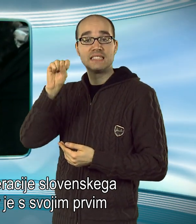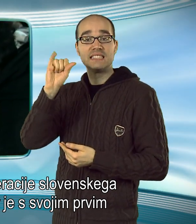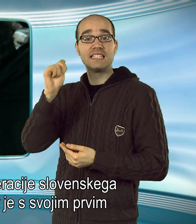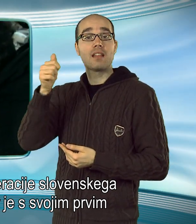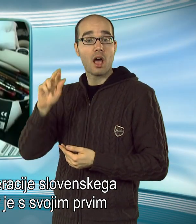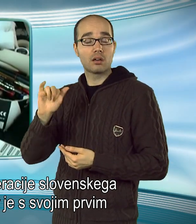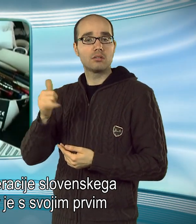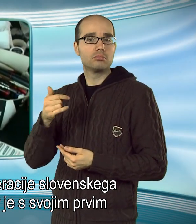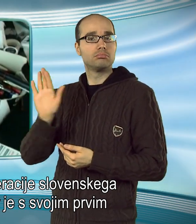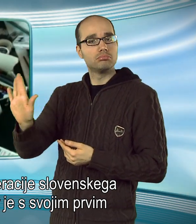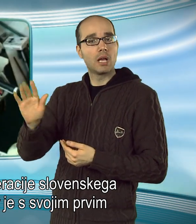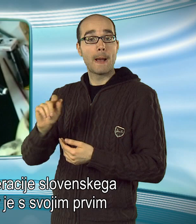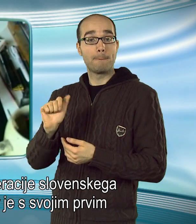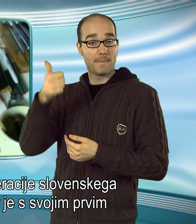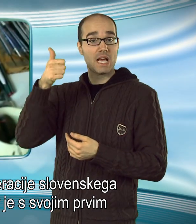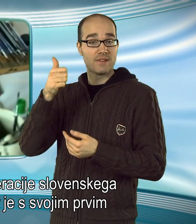kri skoraj bankrotiral.